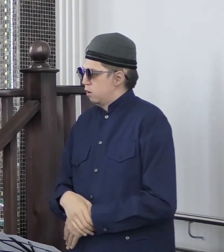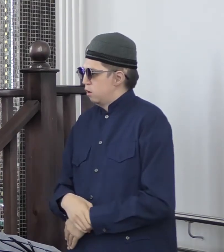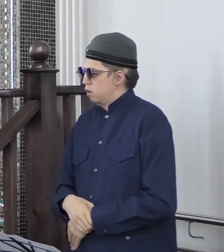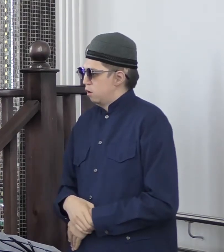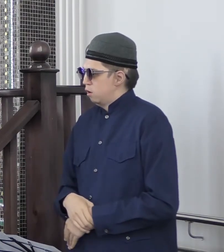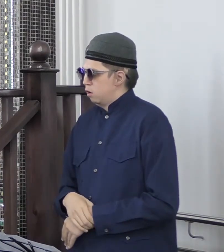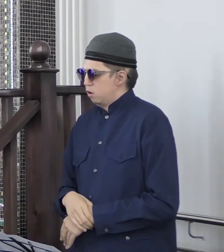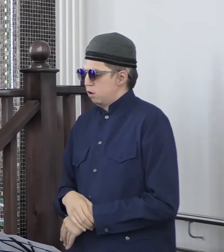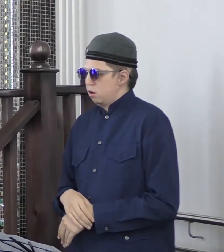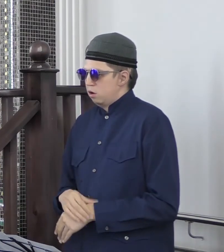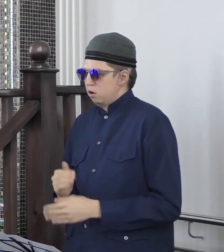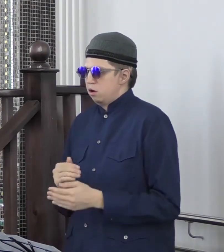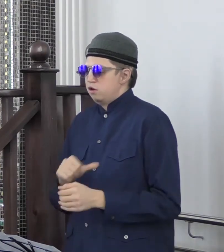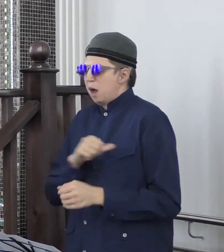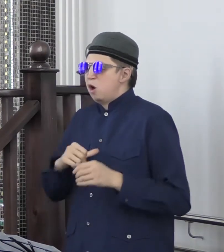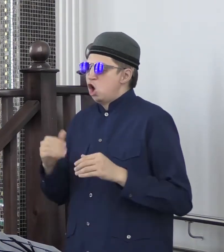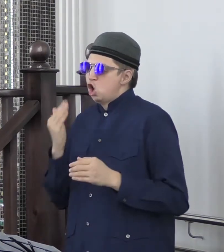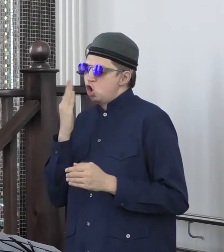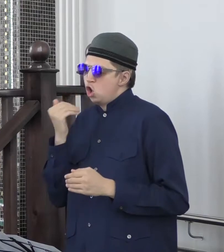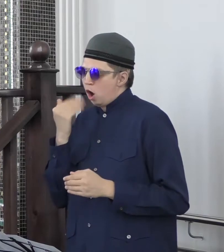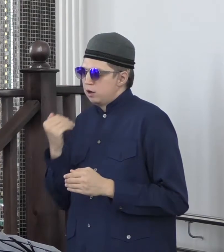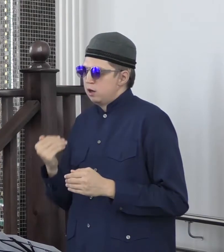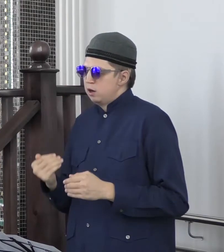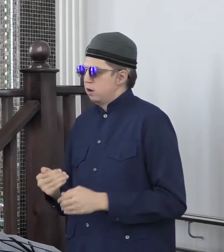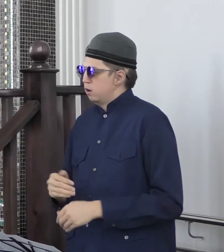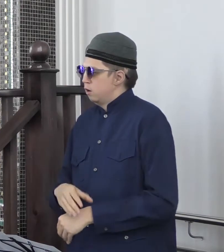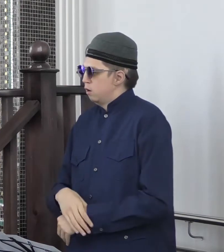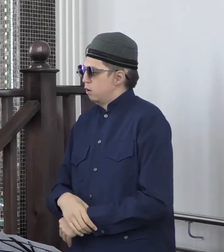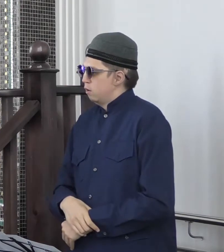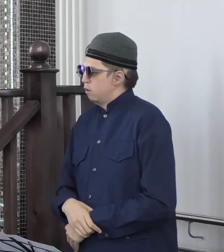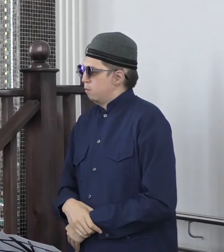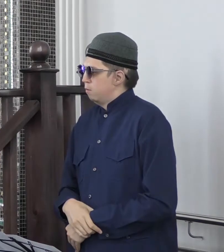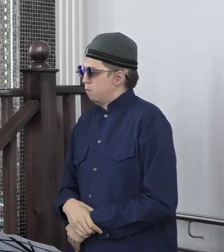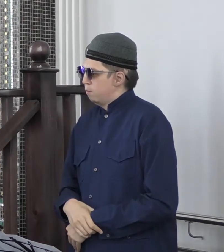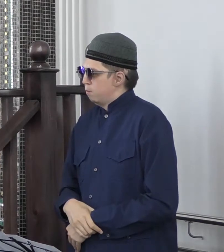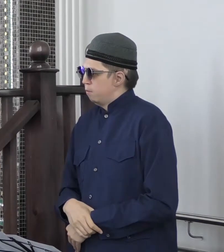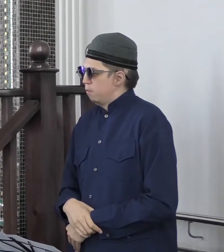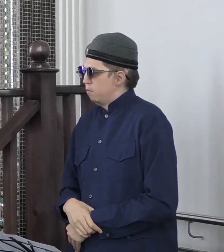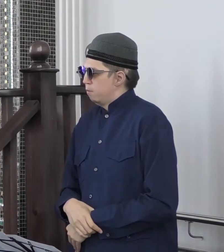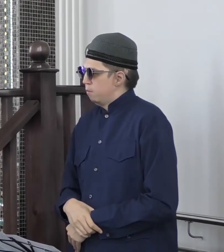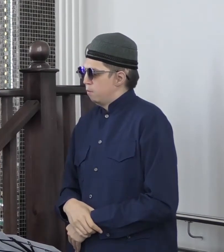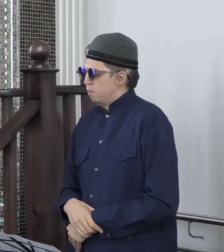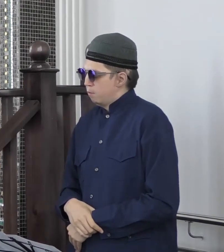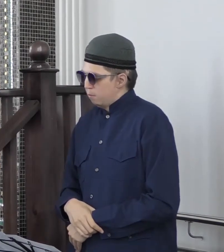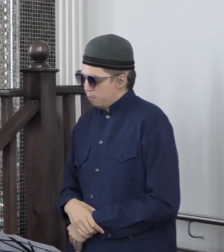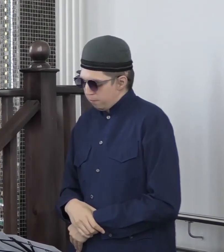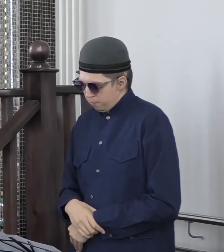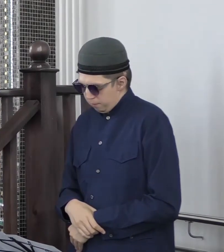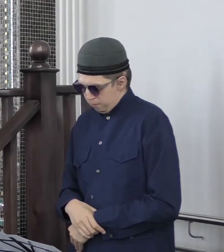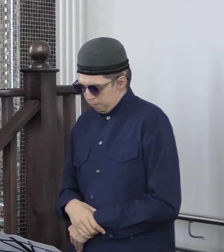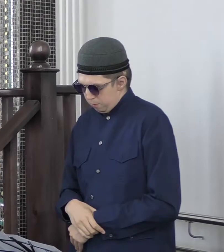такой короткий, самый легкий путь. Ат-тухиббу айялина кальбука ва тудрик хаджатака ирхам